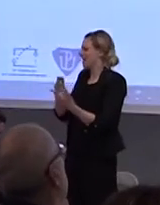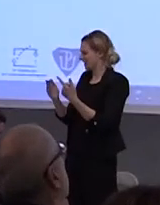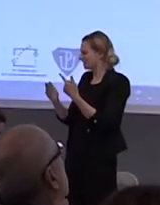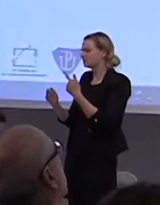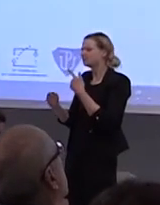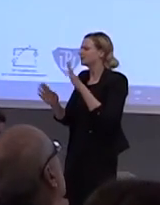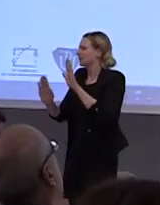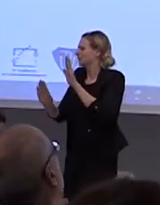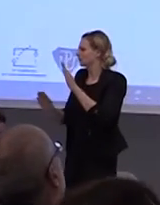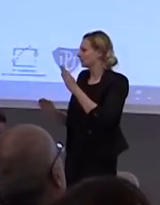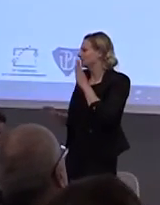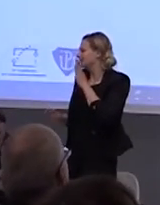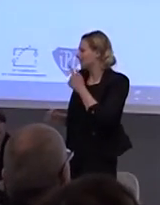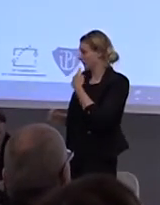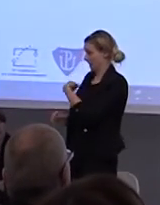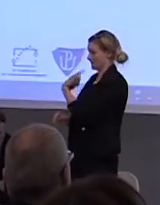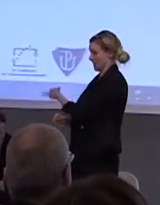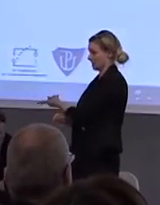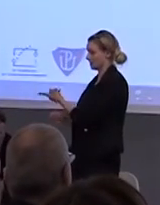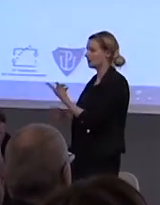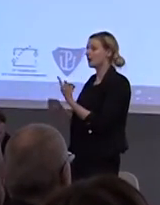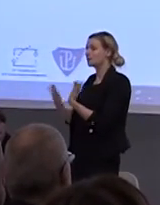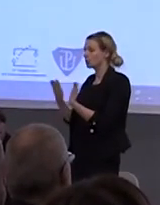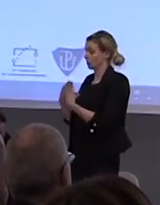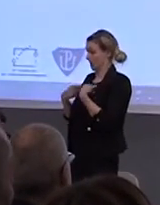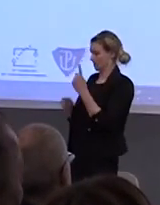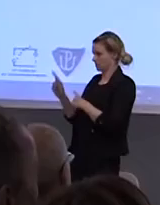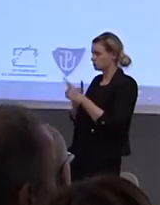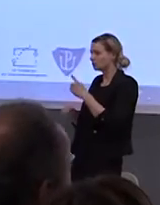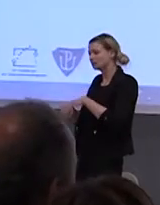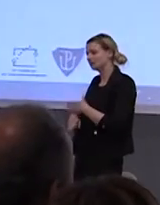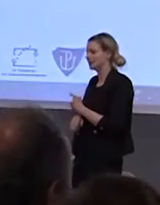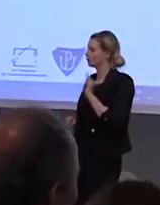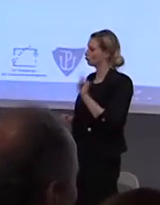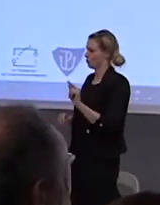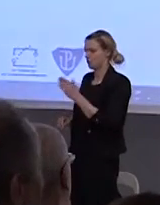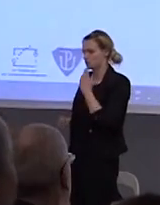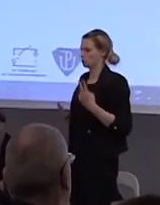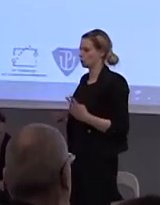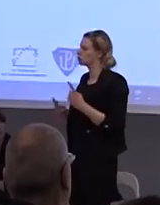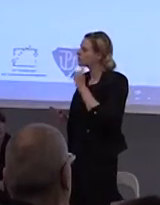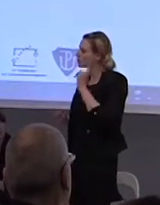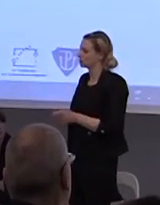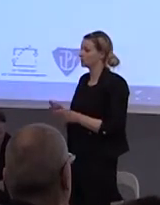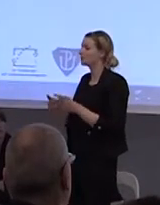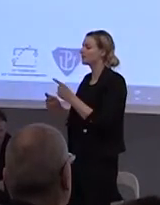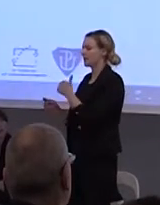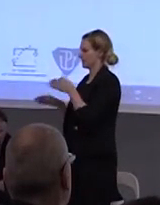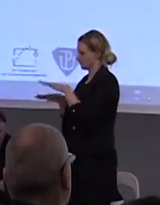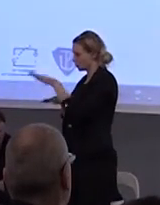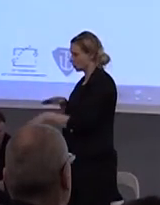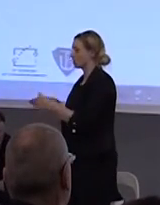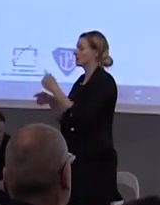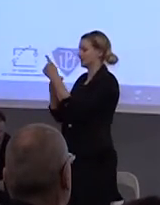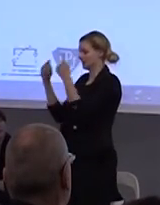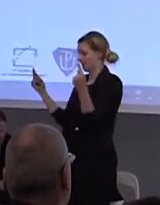society. Já zastávám názor, že pokud se nám nepodaří to změnit ve vzdělávání, tak se nám